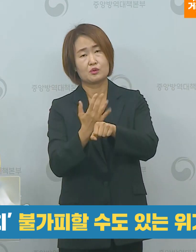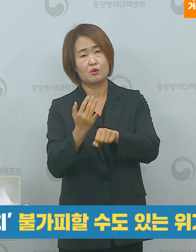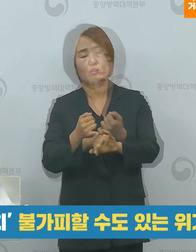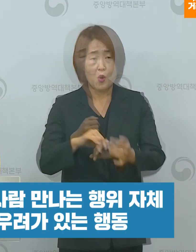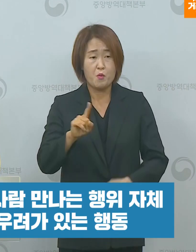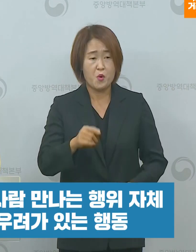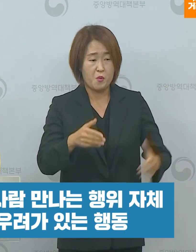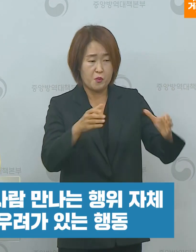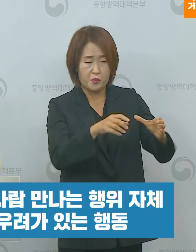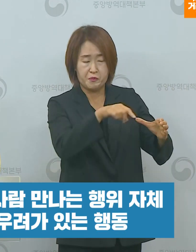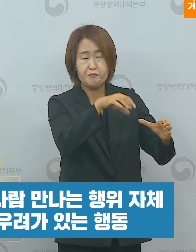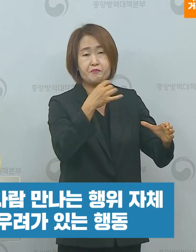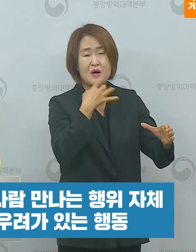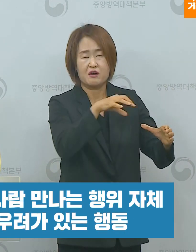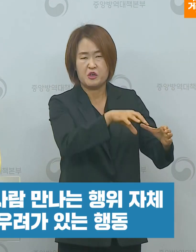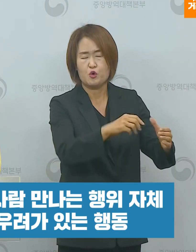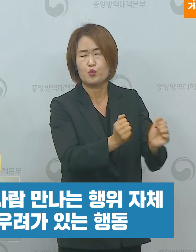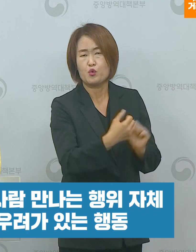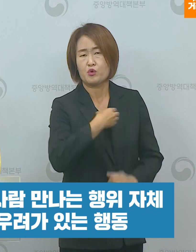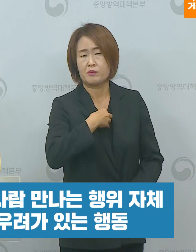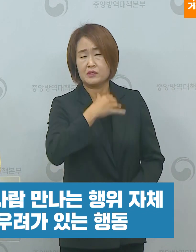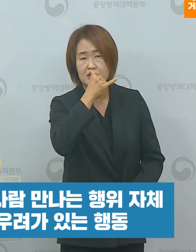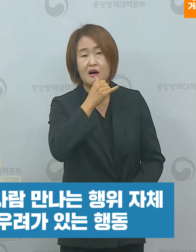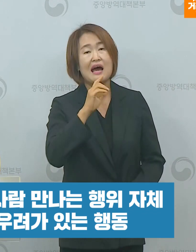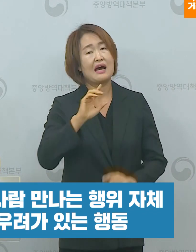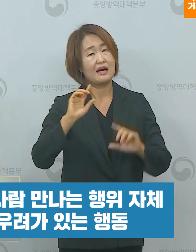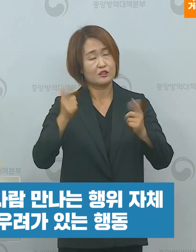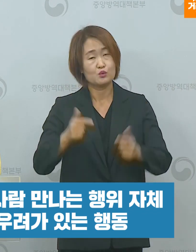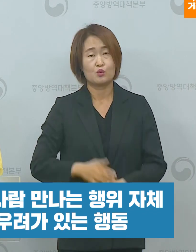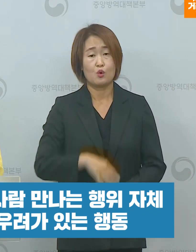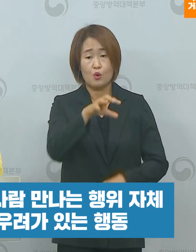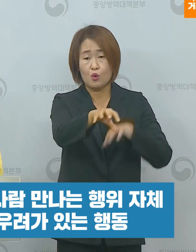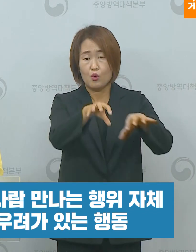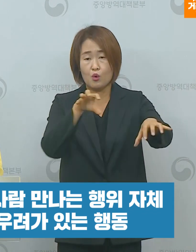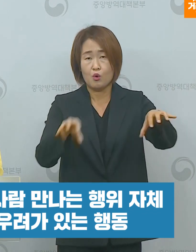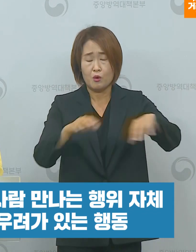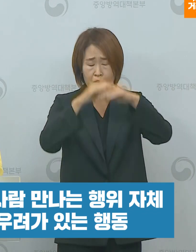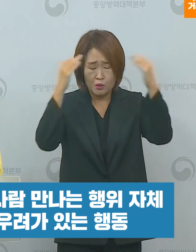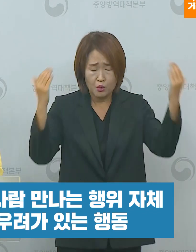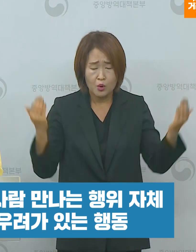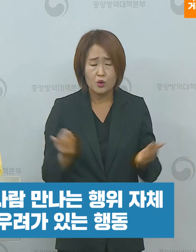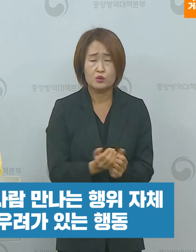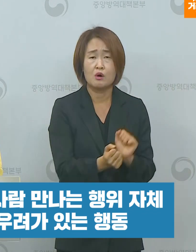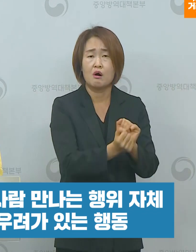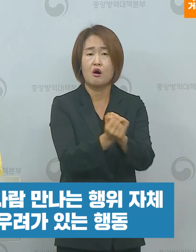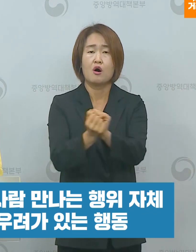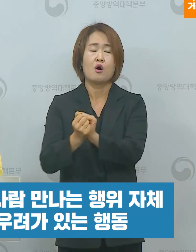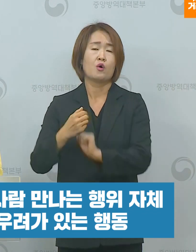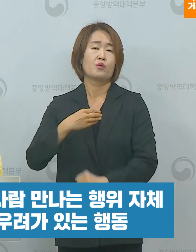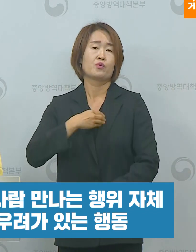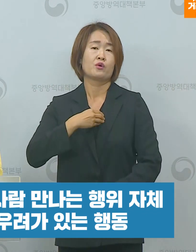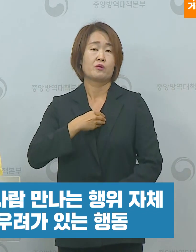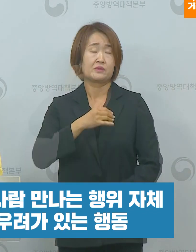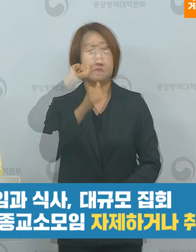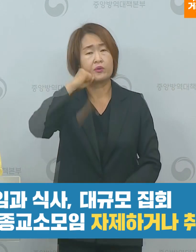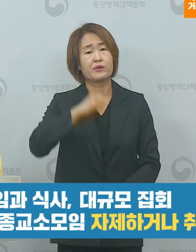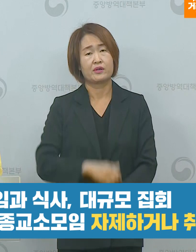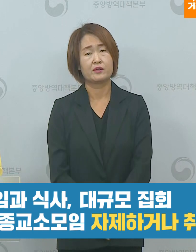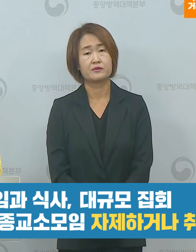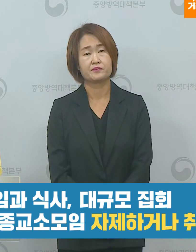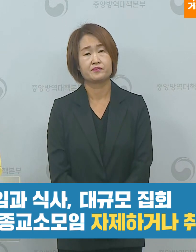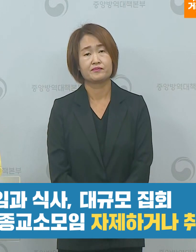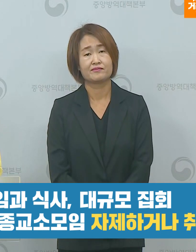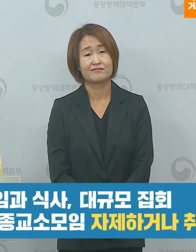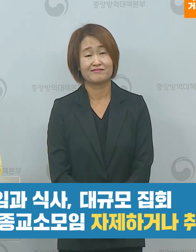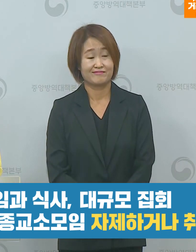있습니다. 가족 이외에 다른 사람을 만나는 행위 자체가 모두 감염에 우려가 있는 행동이 됩니다.